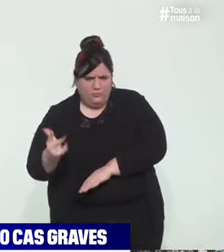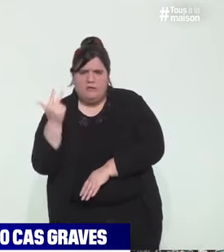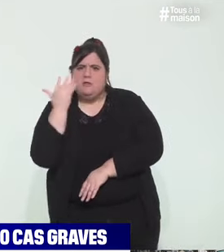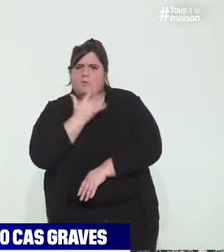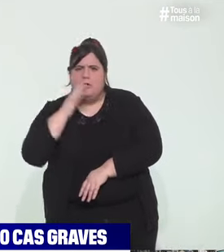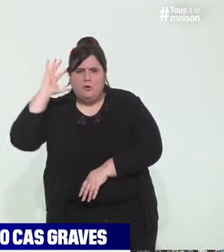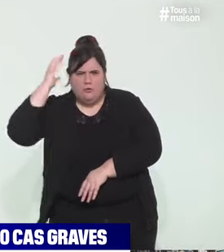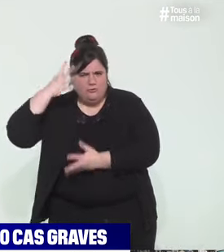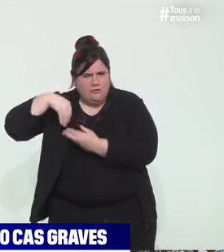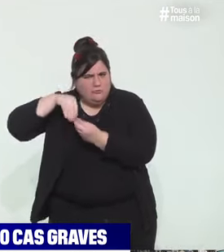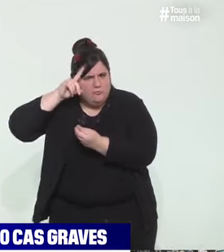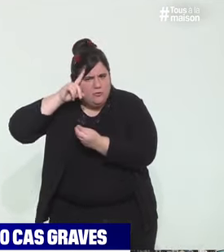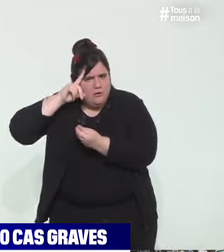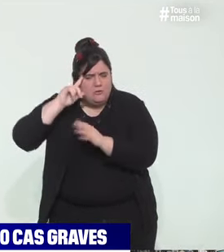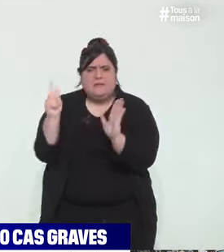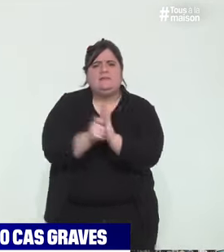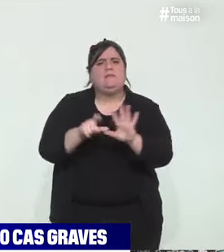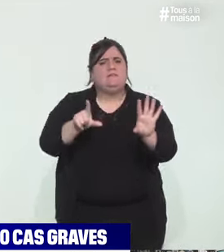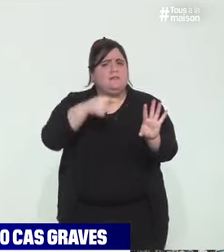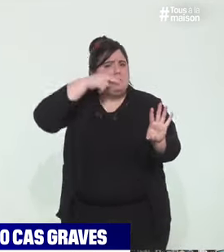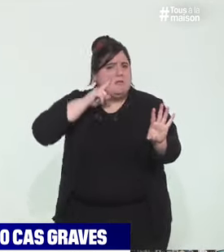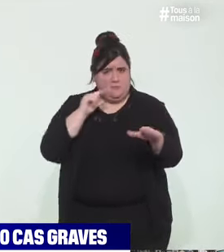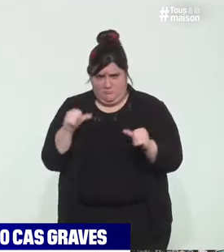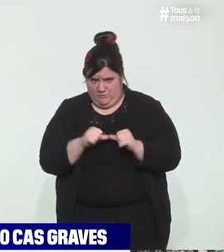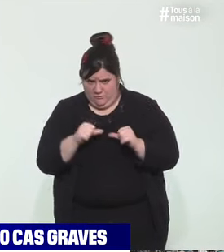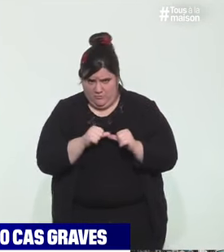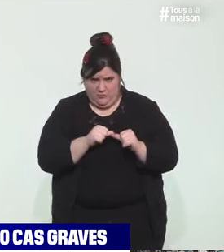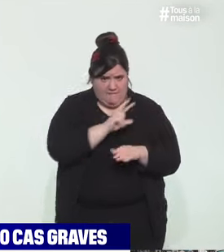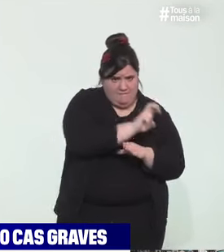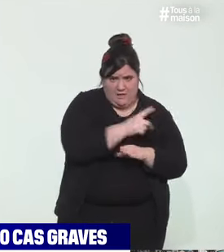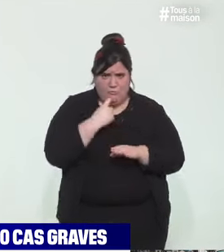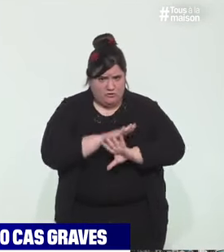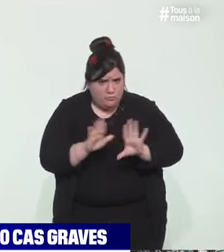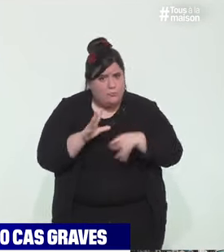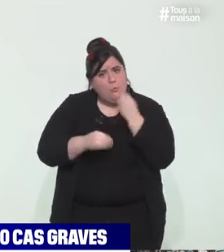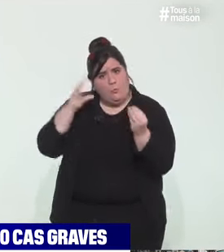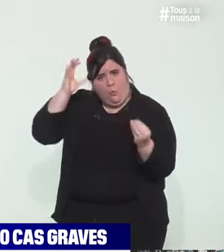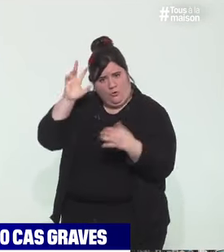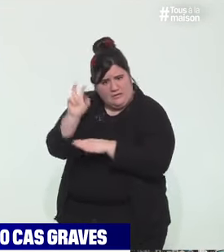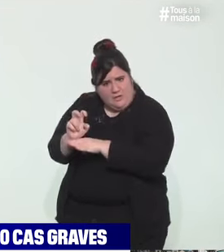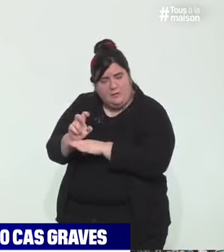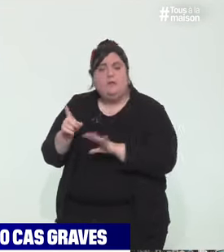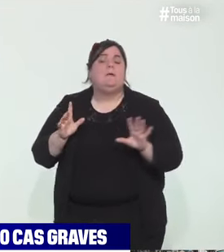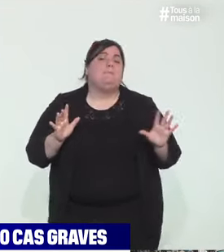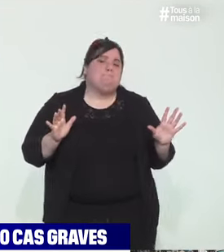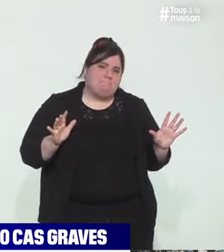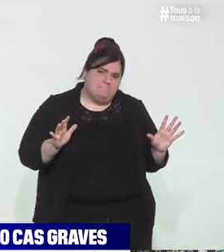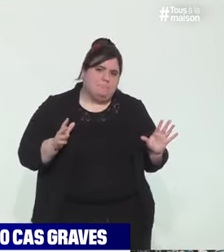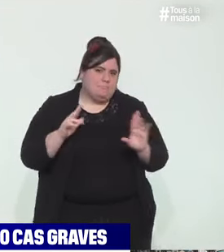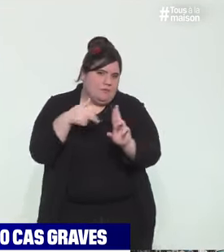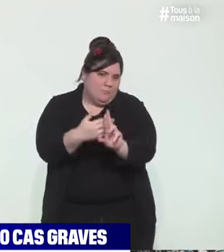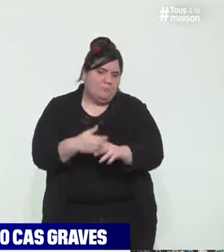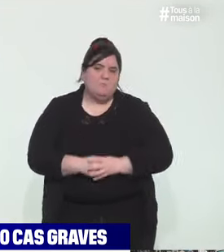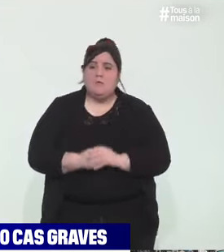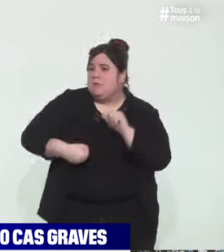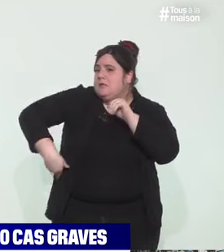départements pourront-ils toujours être en orange? Alors, nous souhaitions garder cette couleur orange au début, puisque nous avons vu que c'était une carte provisoire.